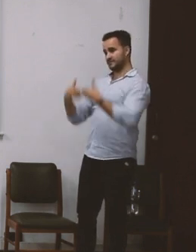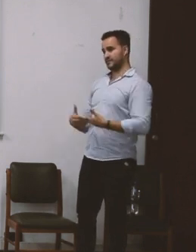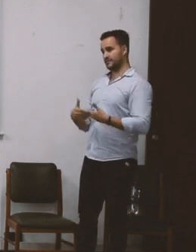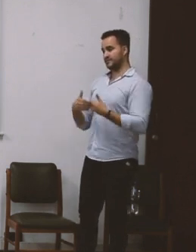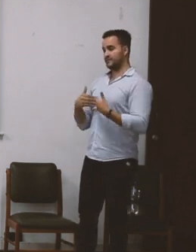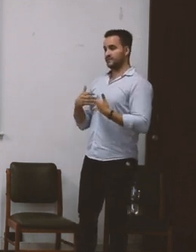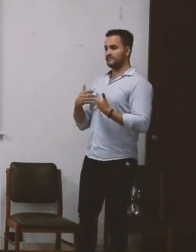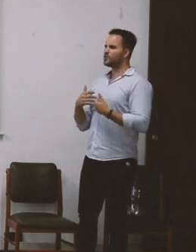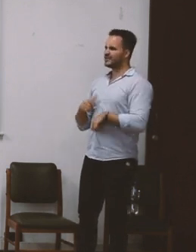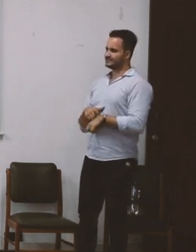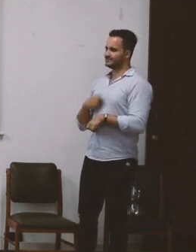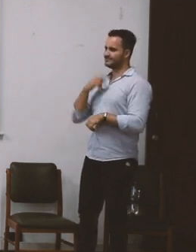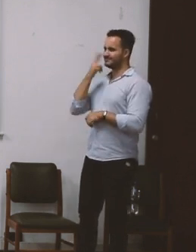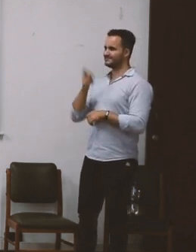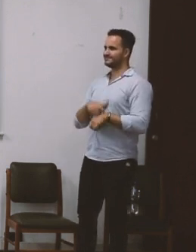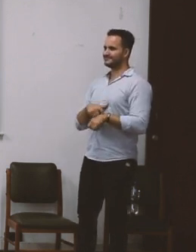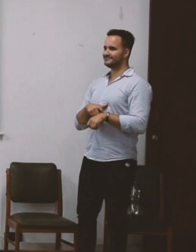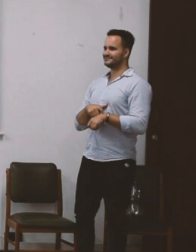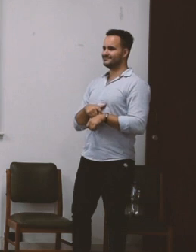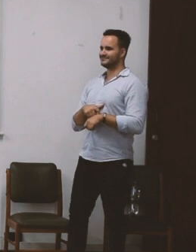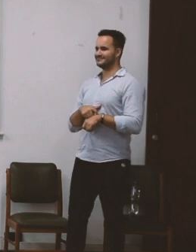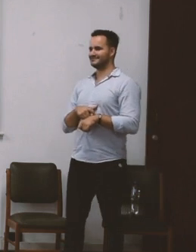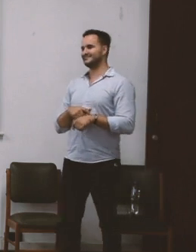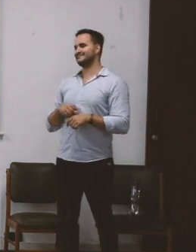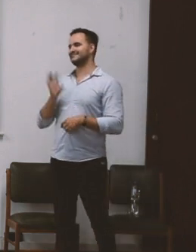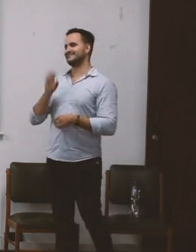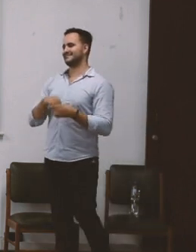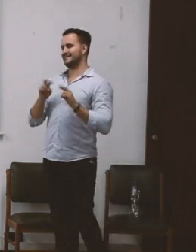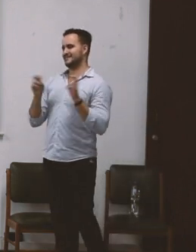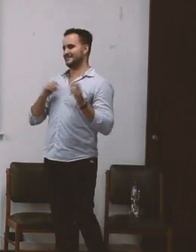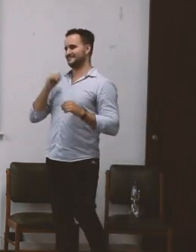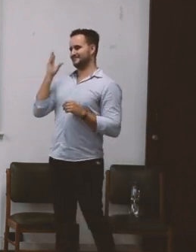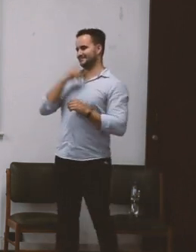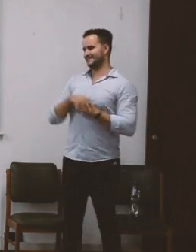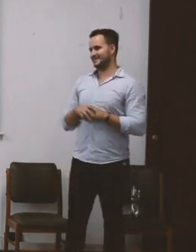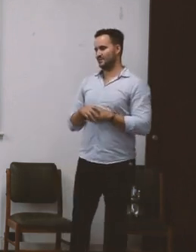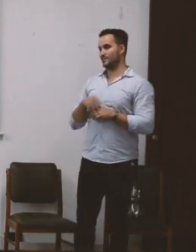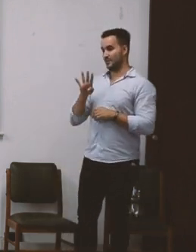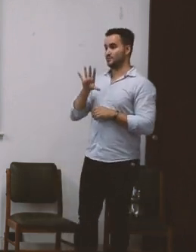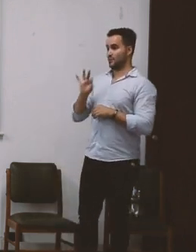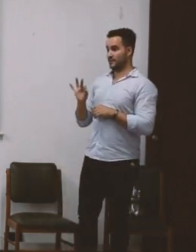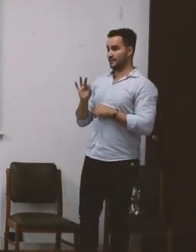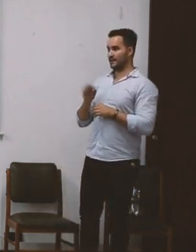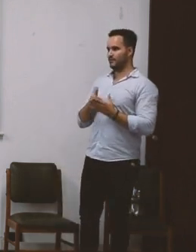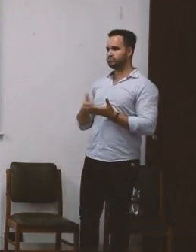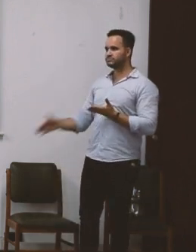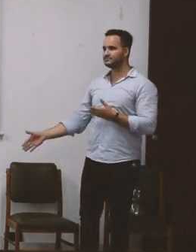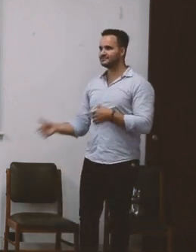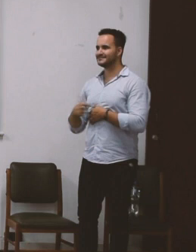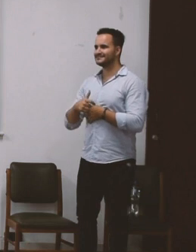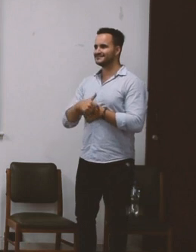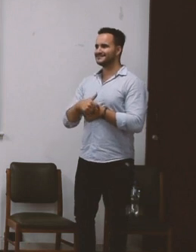poblaciones ajenas a esos contextos hegemónicos de belleza, ¿no? Esto da paso a lo que Lauren